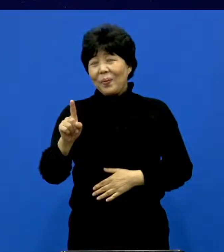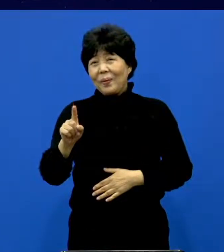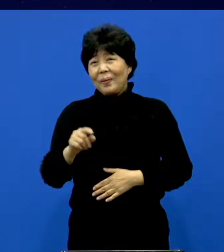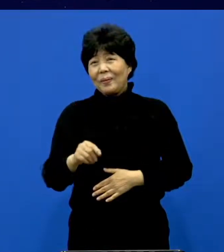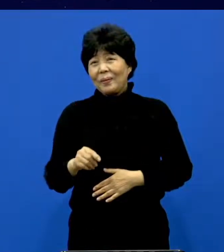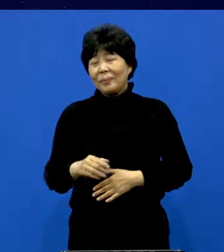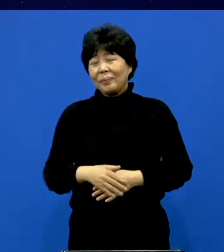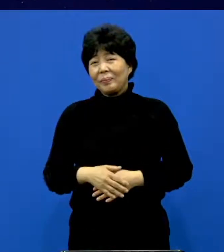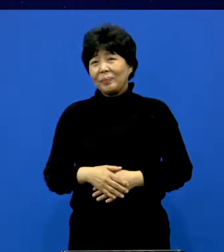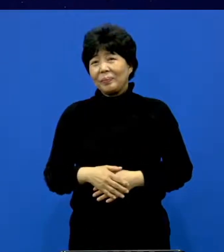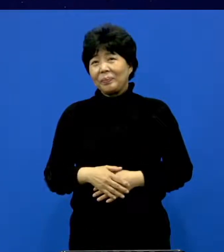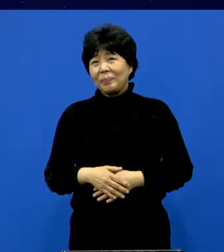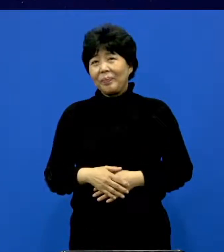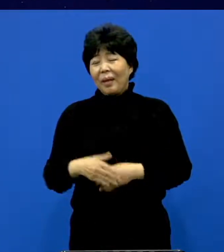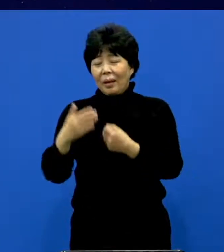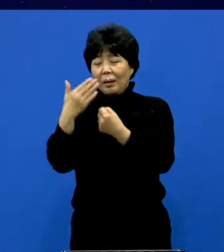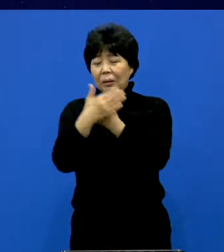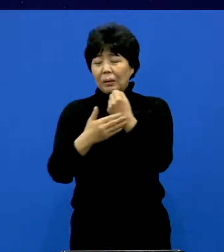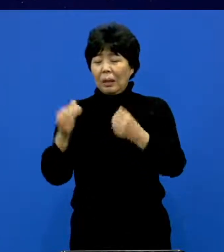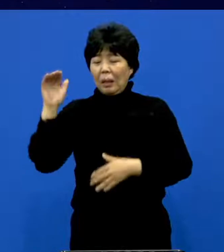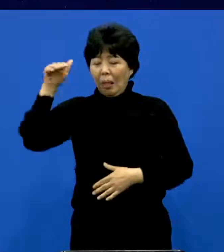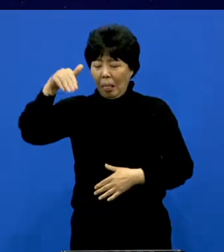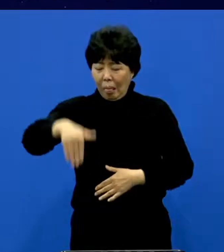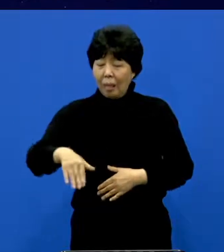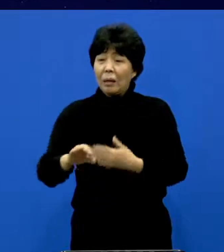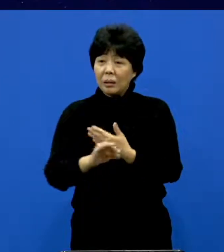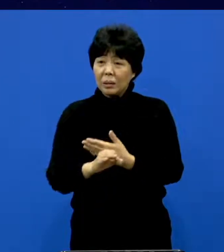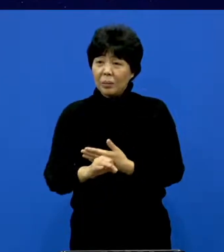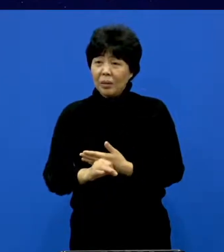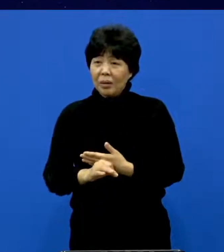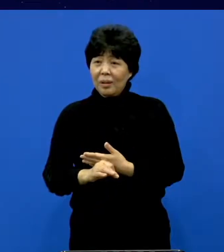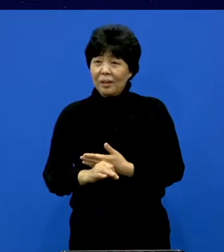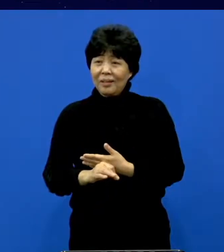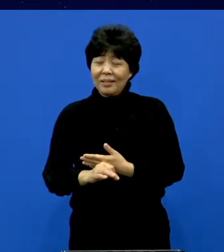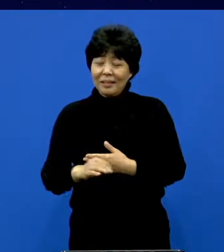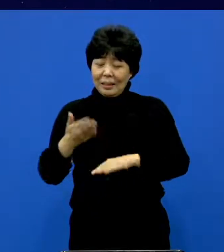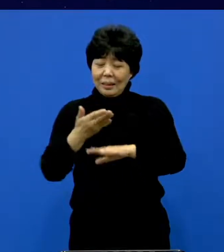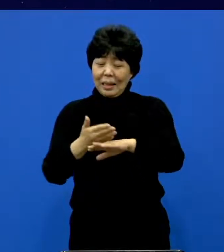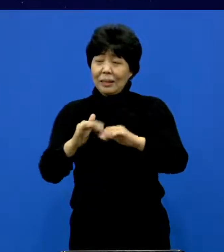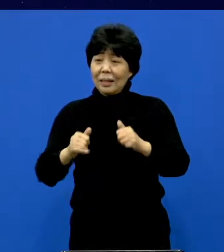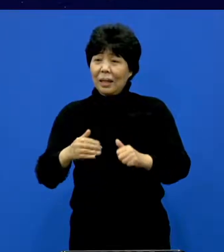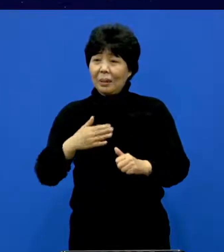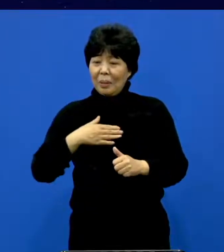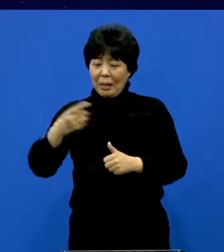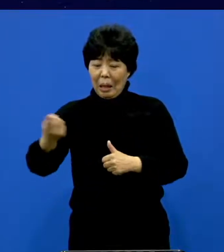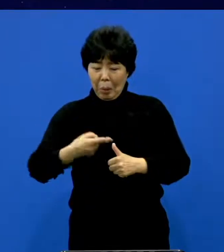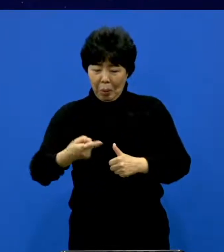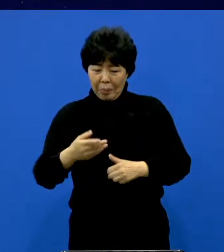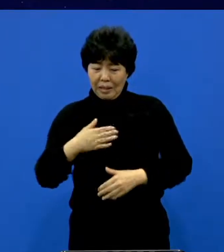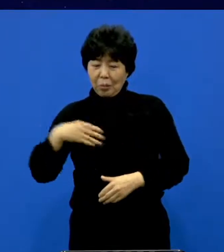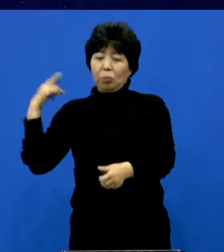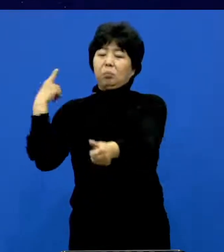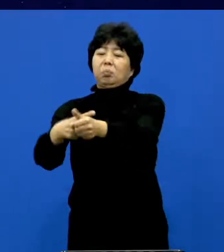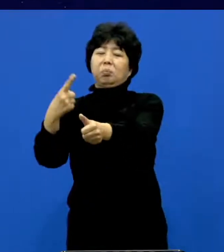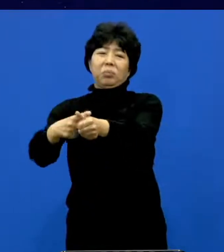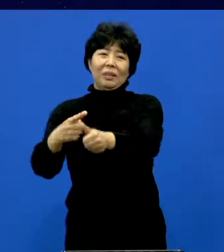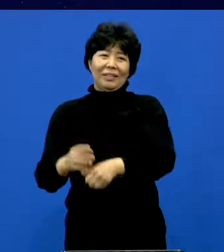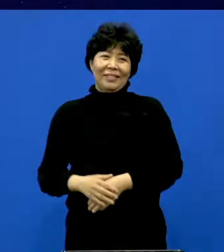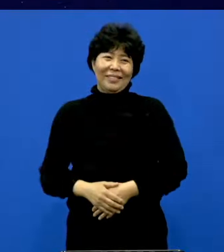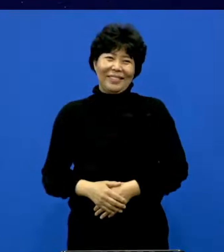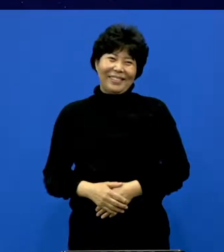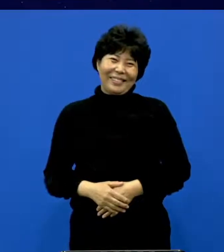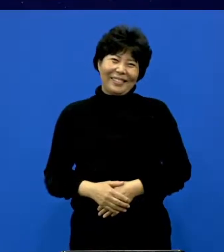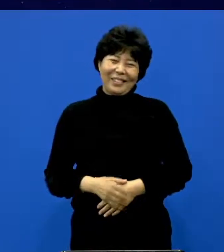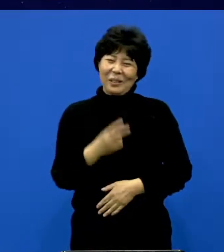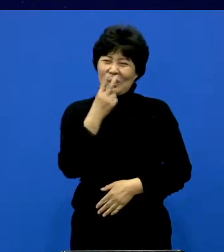은혜가 떨어지면 어때요? 그 사람이 나한테 하는 대로 나도 똑같이 해요. 그 사람이 유치하면 나도